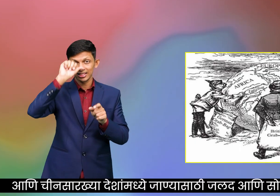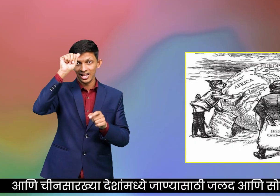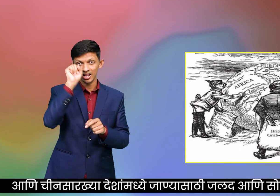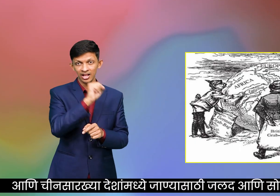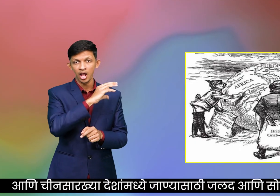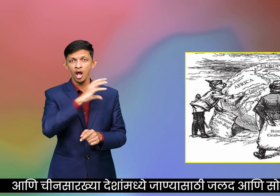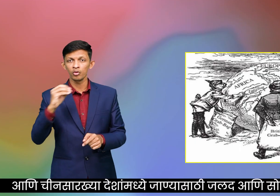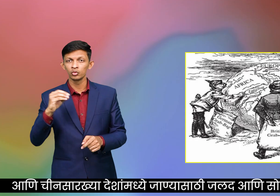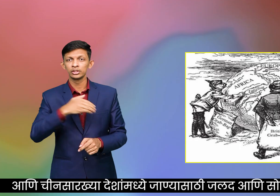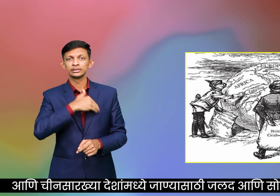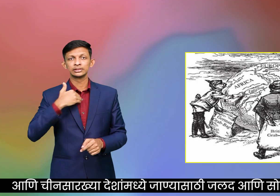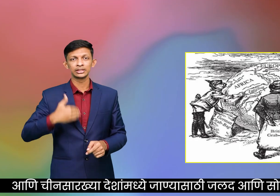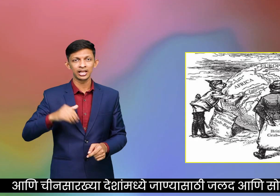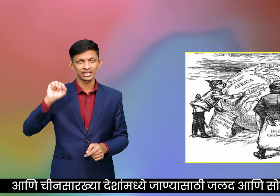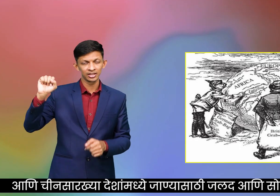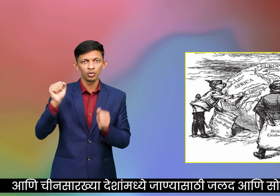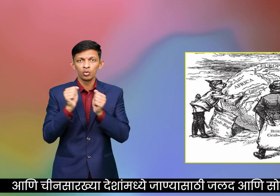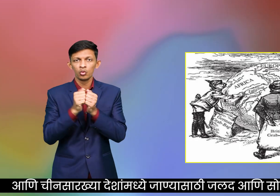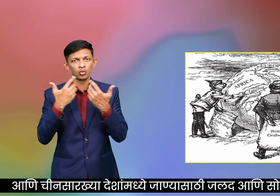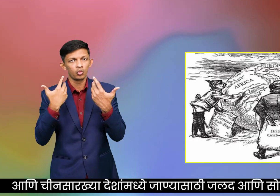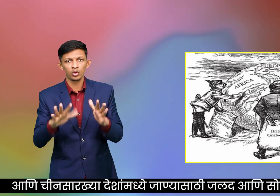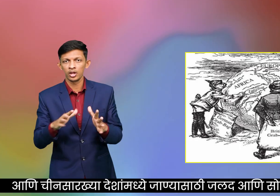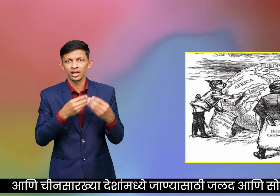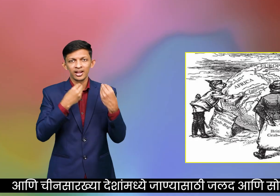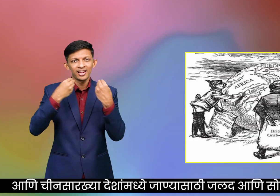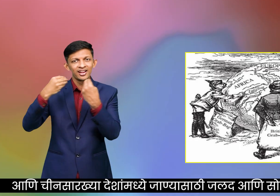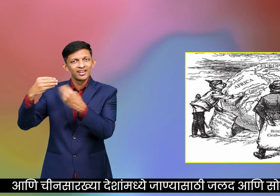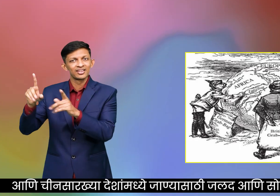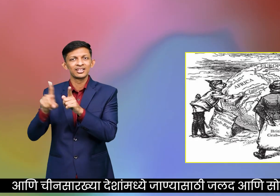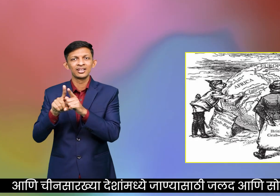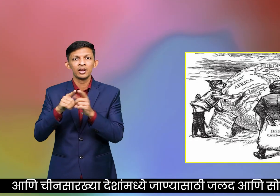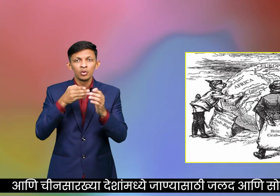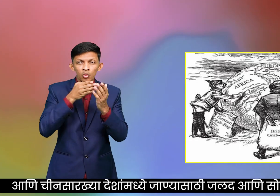आणि चीनसारख्या देशांमध्ये जाण्यासाठी जलद आणि सोपा मार्ग शोधायचा होता.